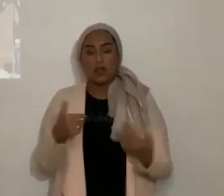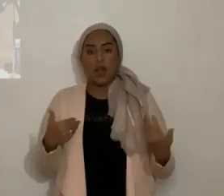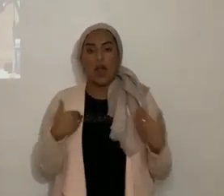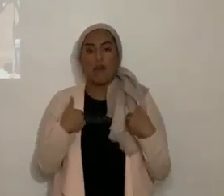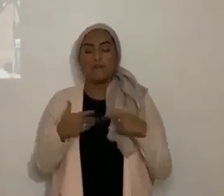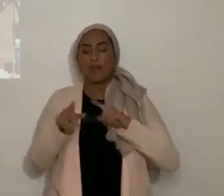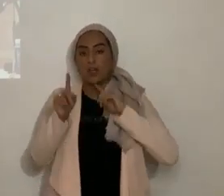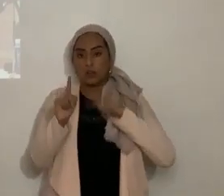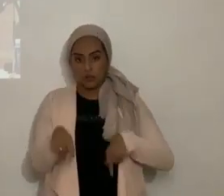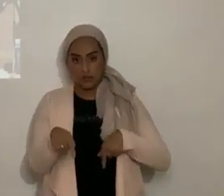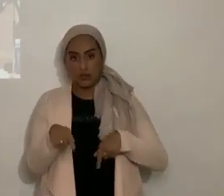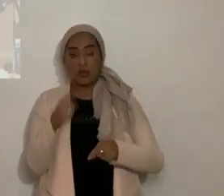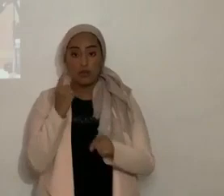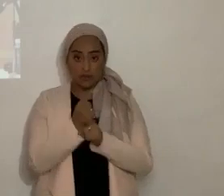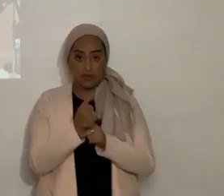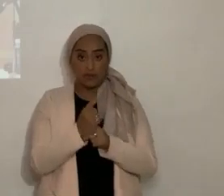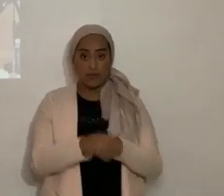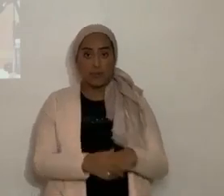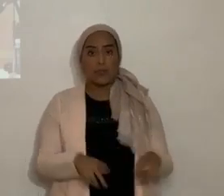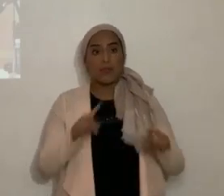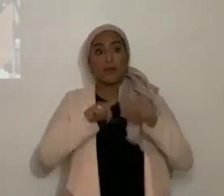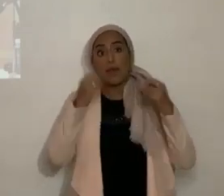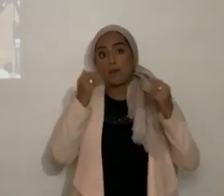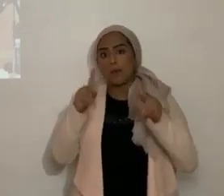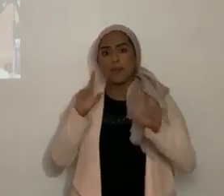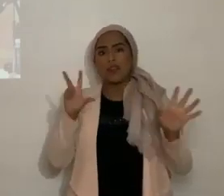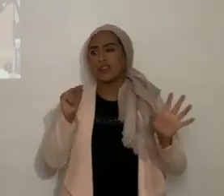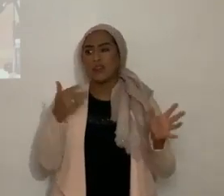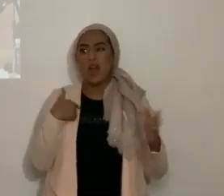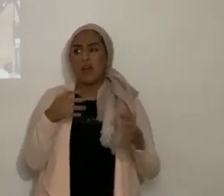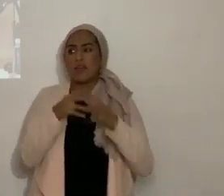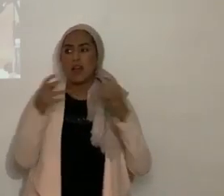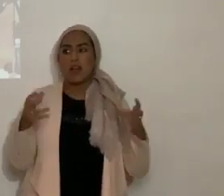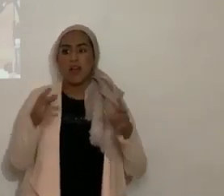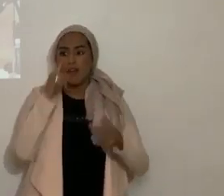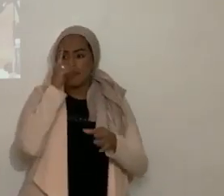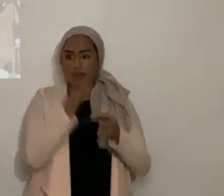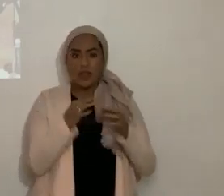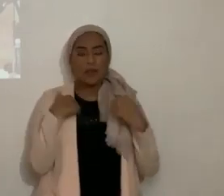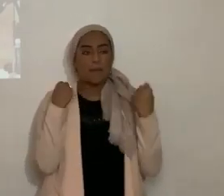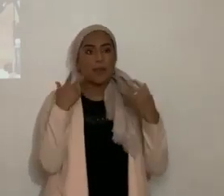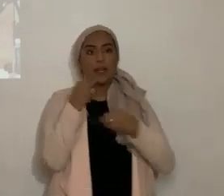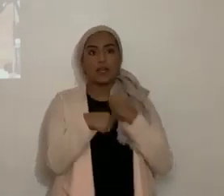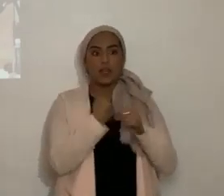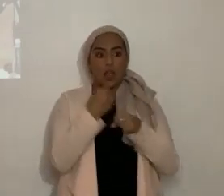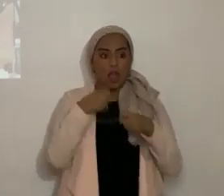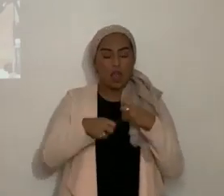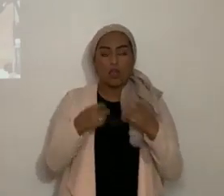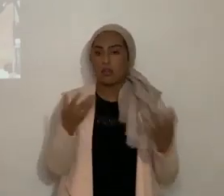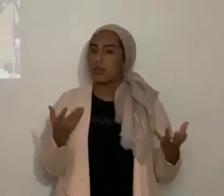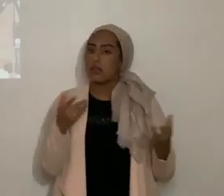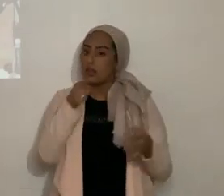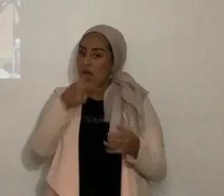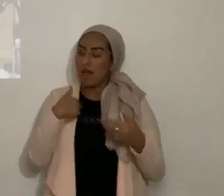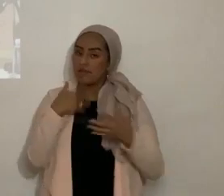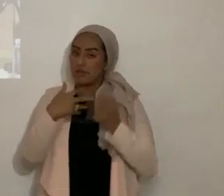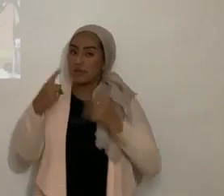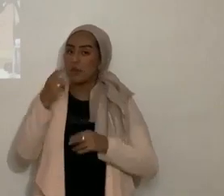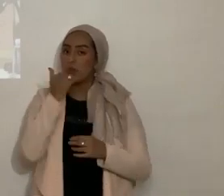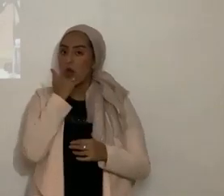una respuesta, ¿verdad? Pero muchos dicen, no, yo tengo mucha fe, pero tengo años con este problema. No, ahí hay algo que no está